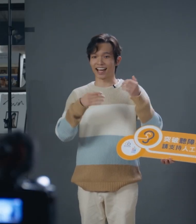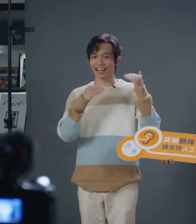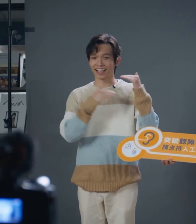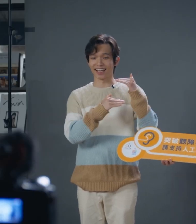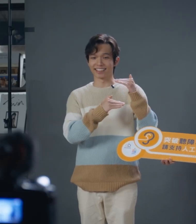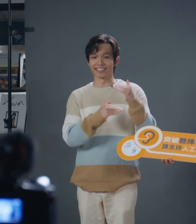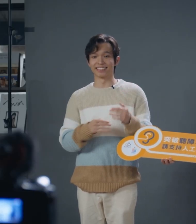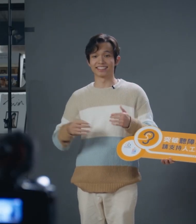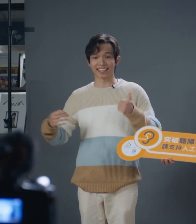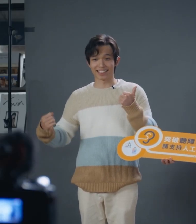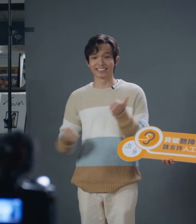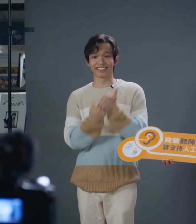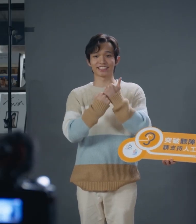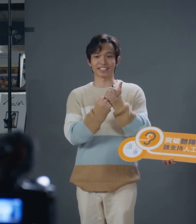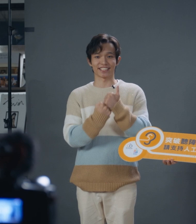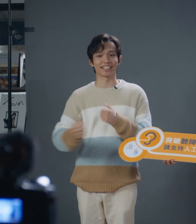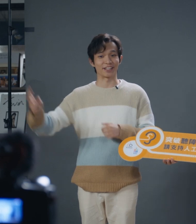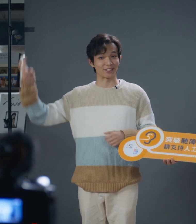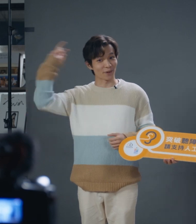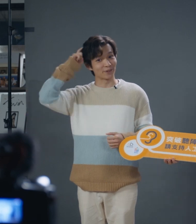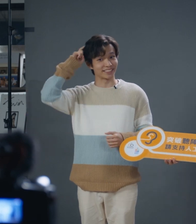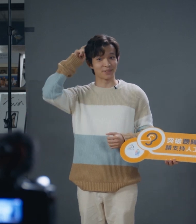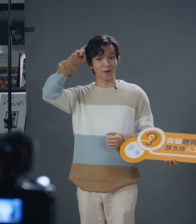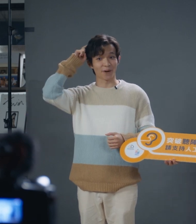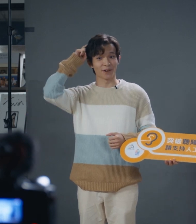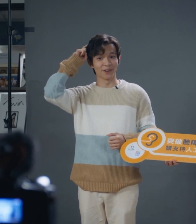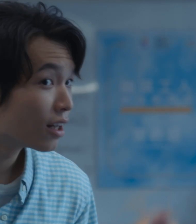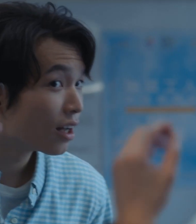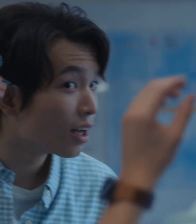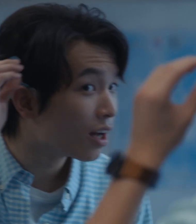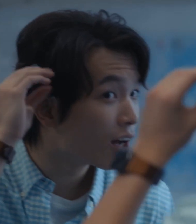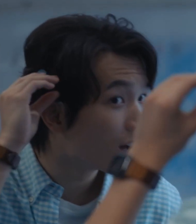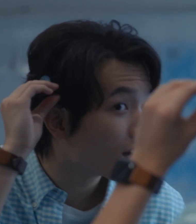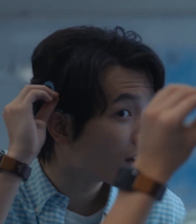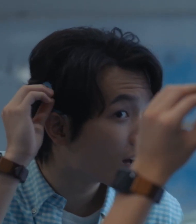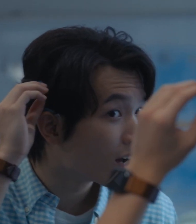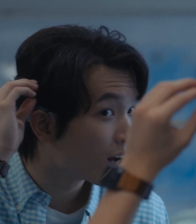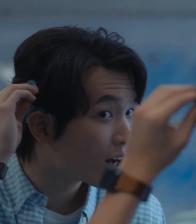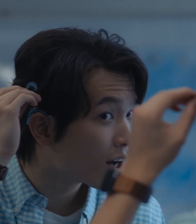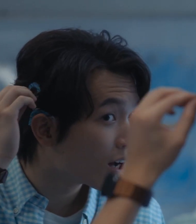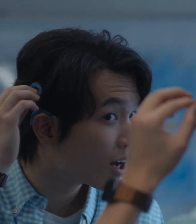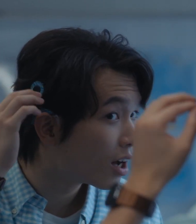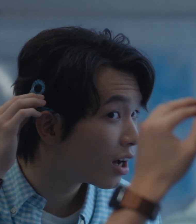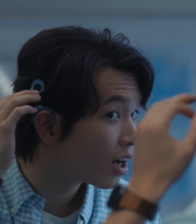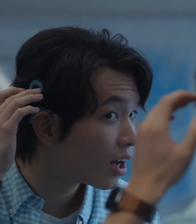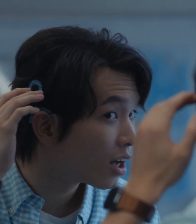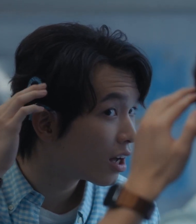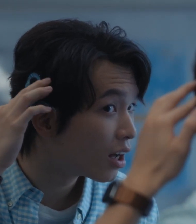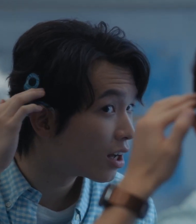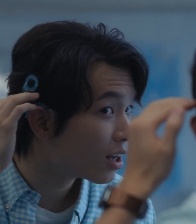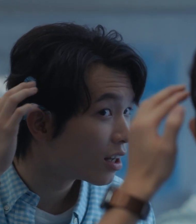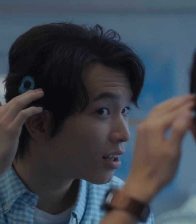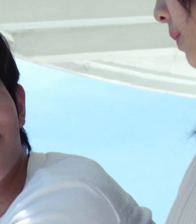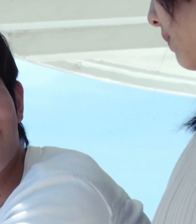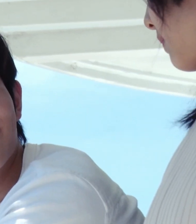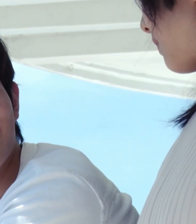界限，請支持人工耳蝸。 Alan 呢個角色咧就比較接近多啲聽人嘅，咁所以